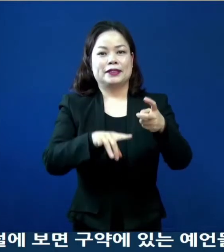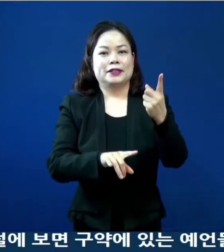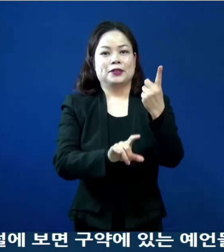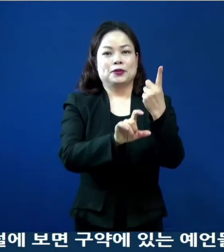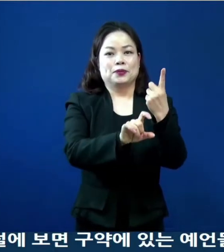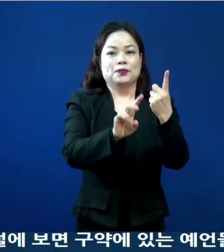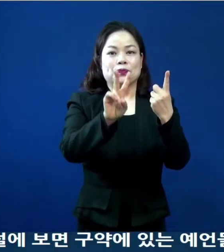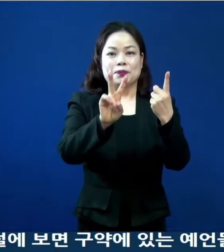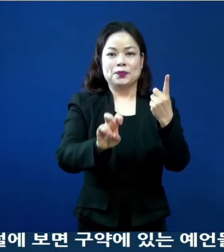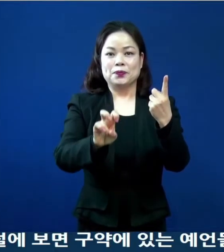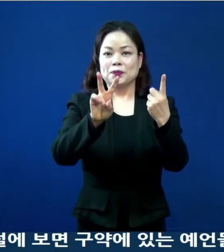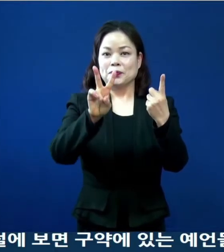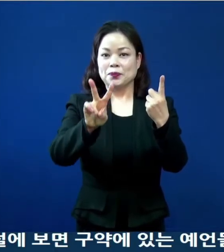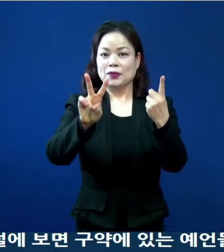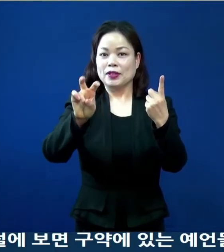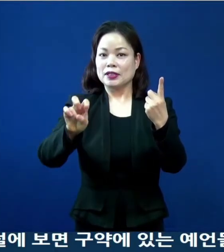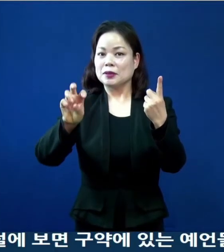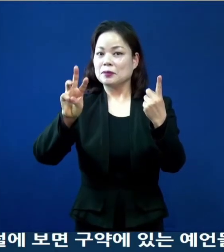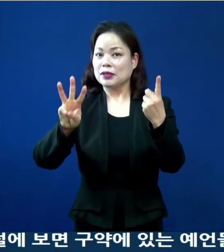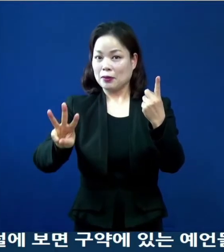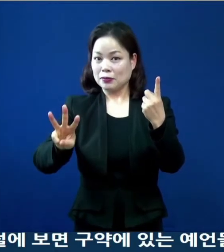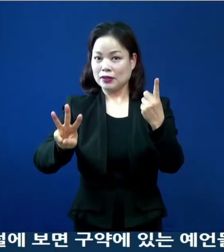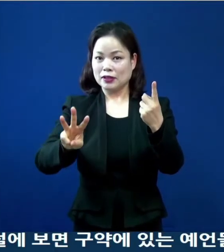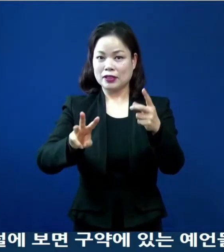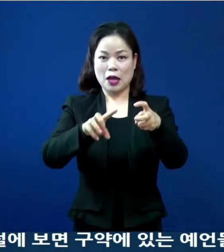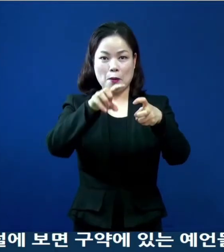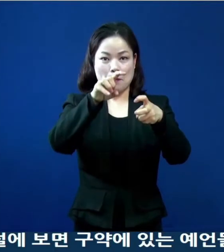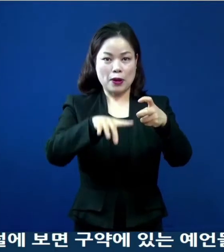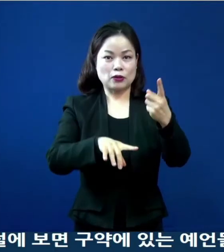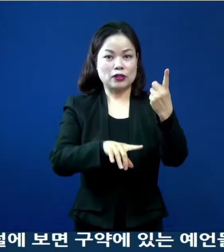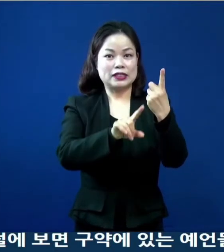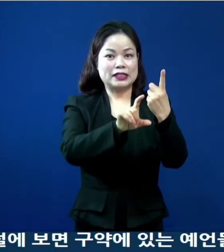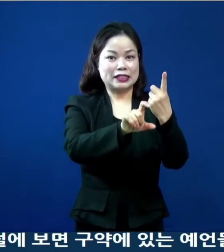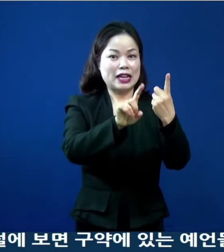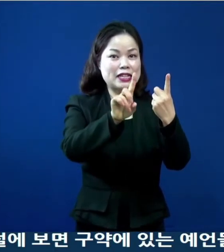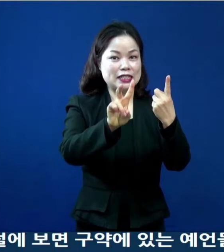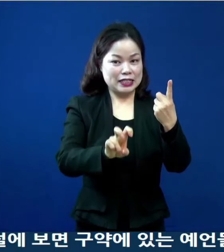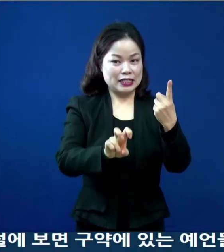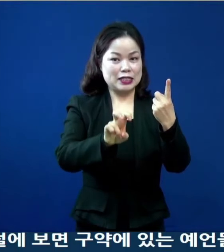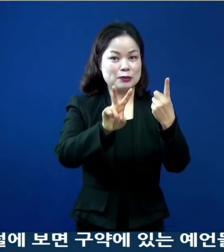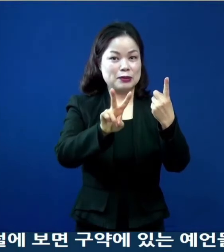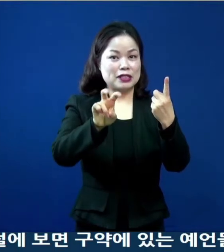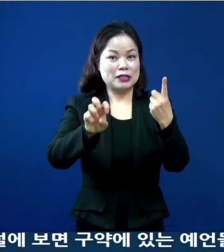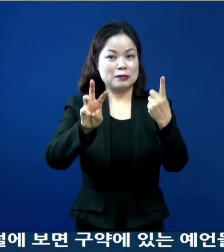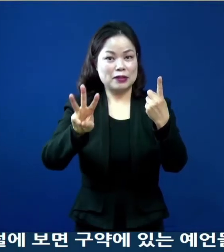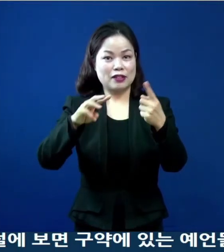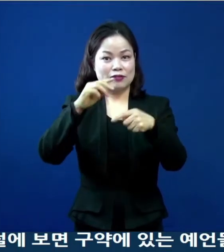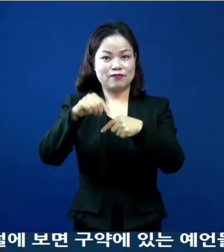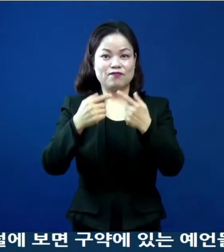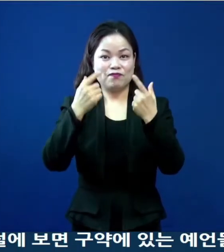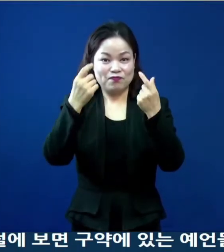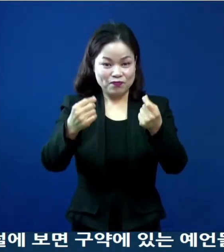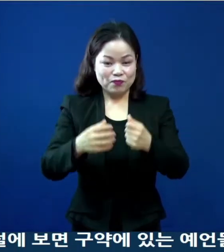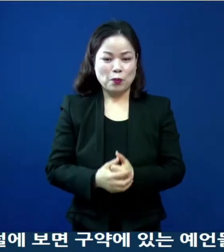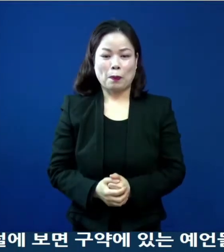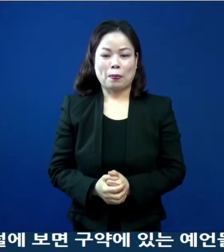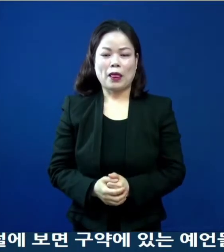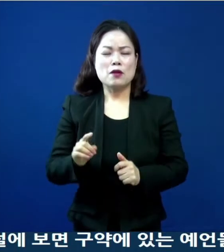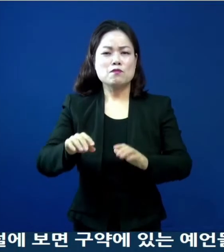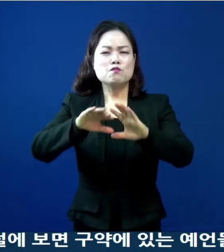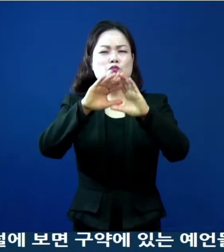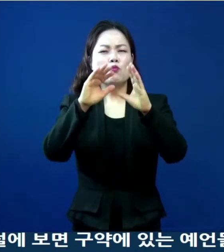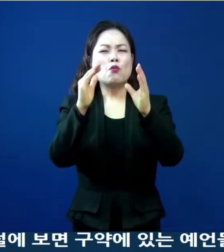1장 22절 23절, 마태복음 1장 22절 23절을 같이 보겠습니다.